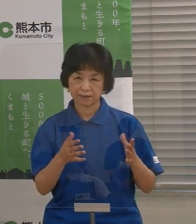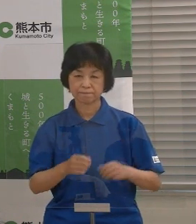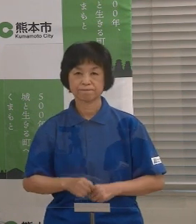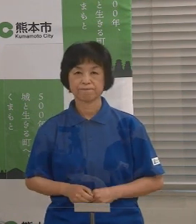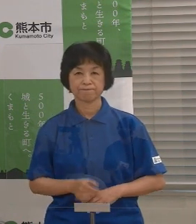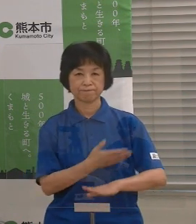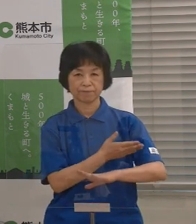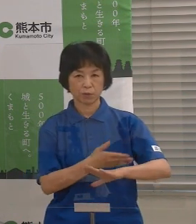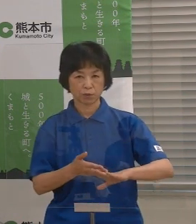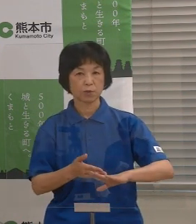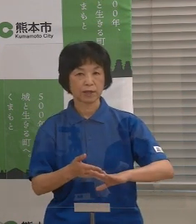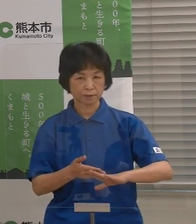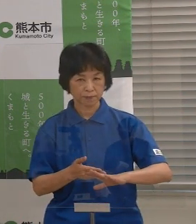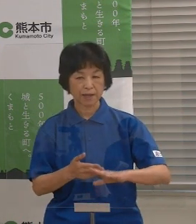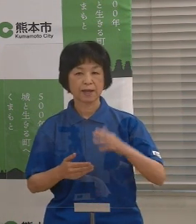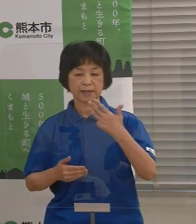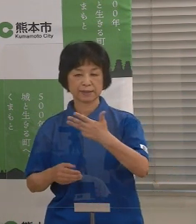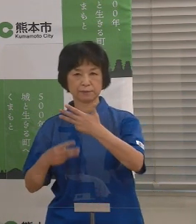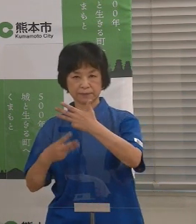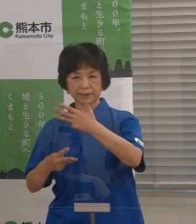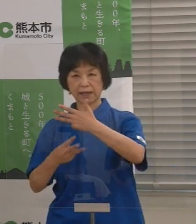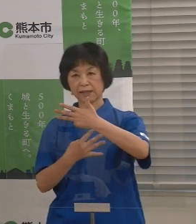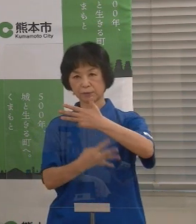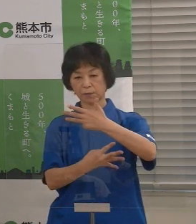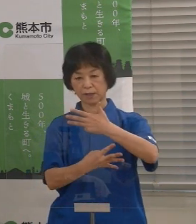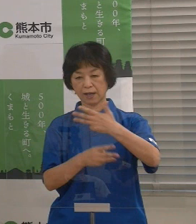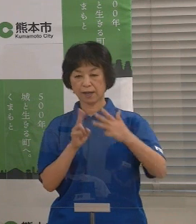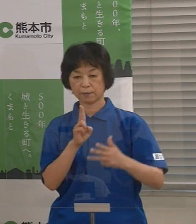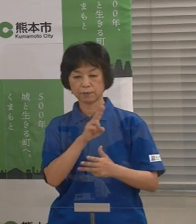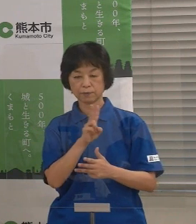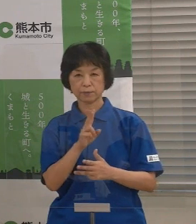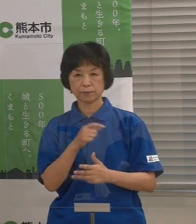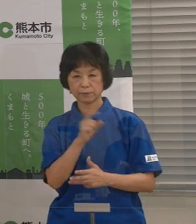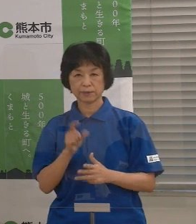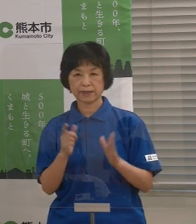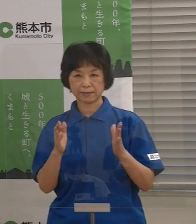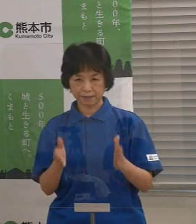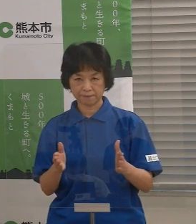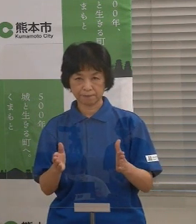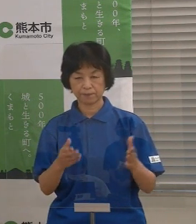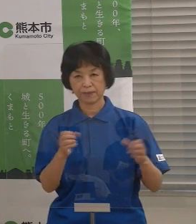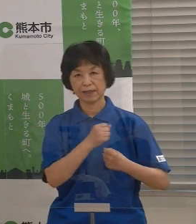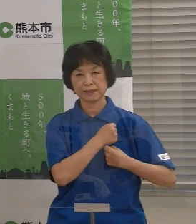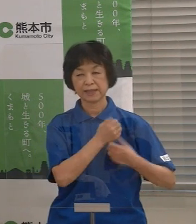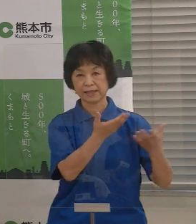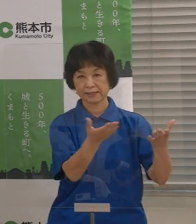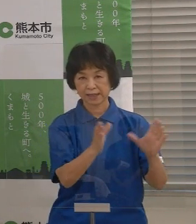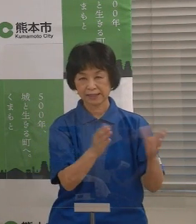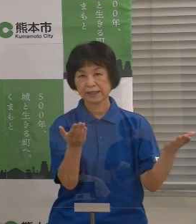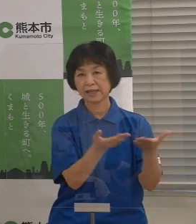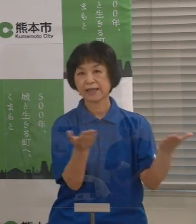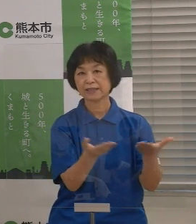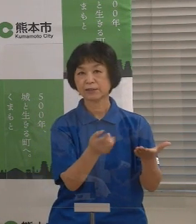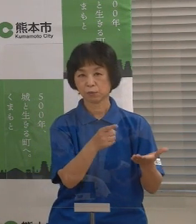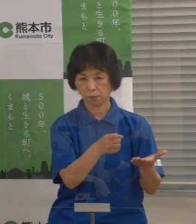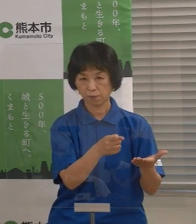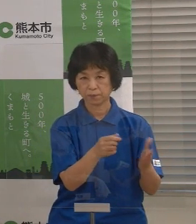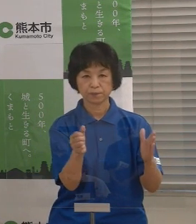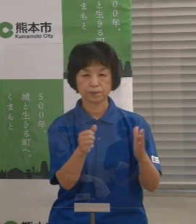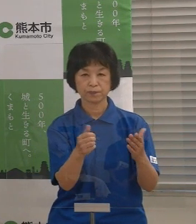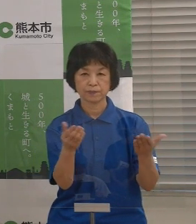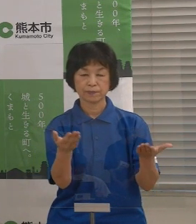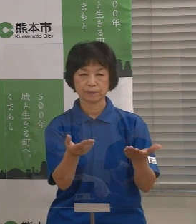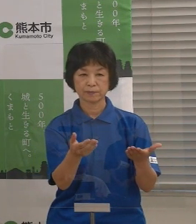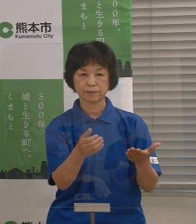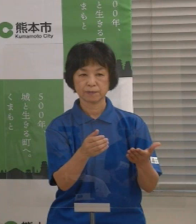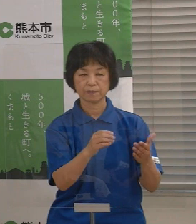月3日と4日の2日間自衛隊で勤務をされ、通勤には原動機付